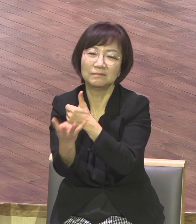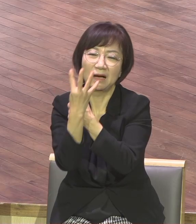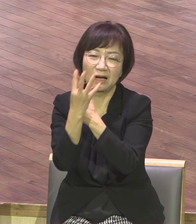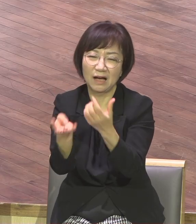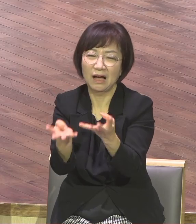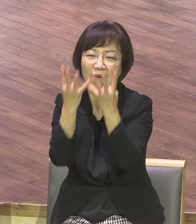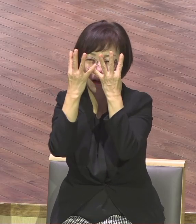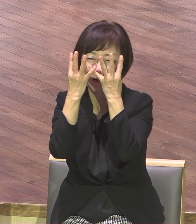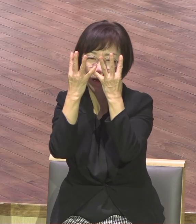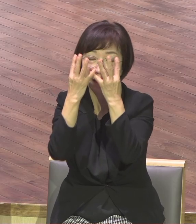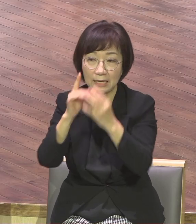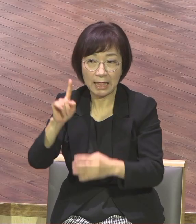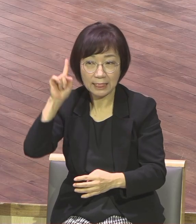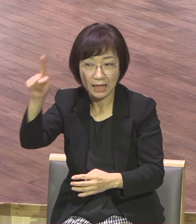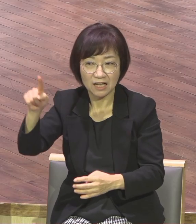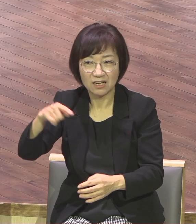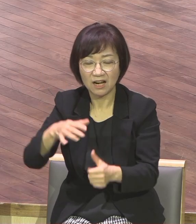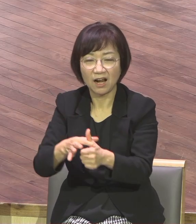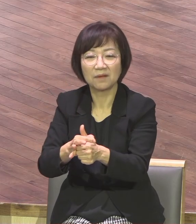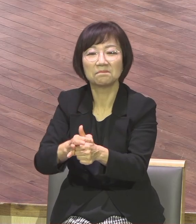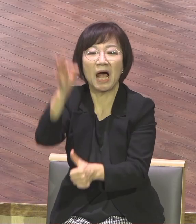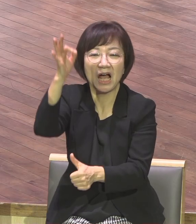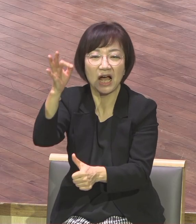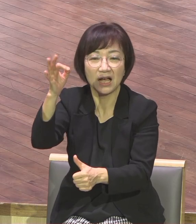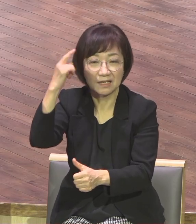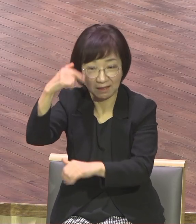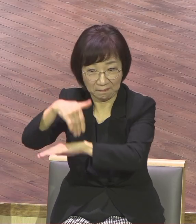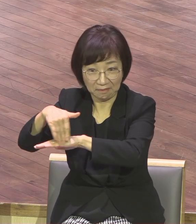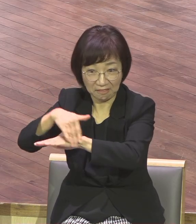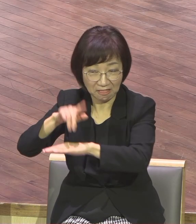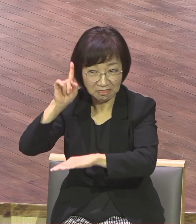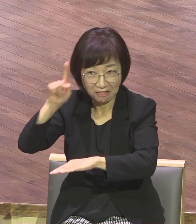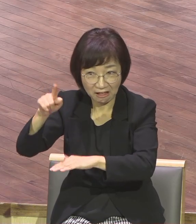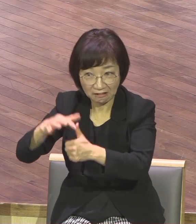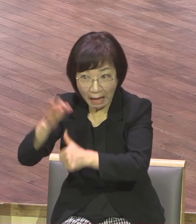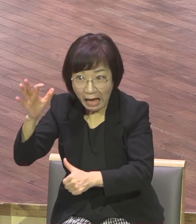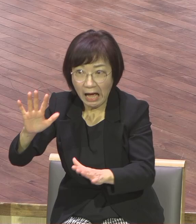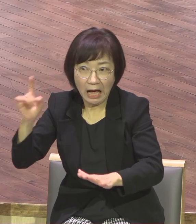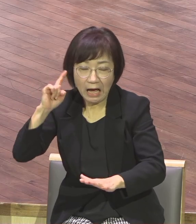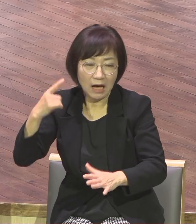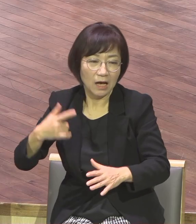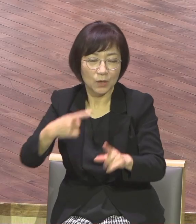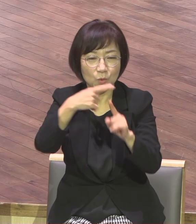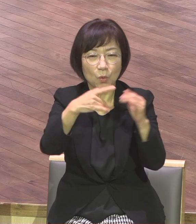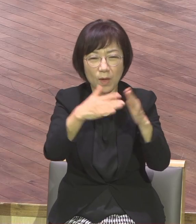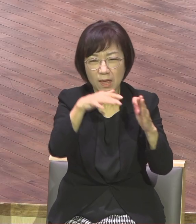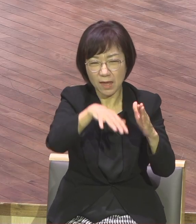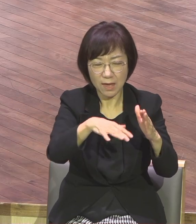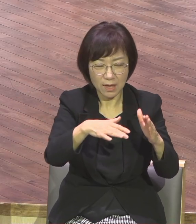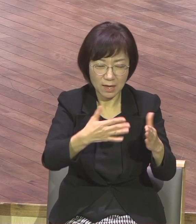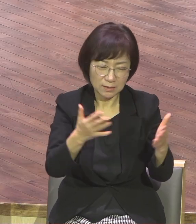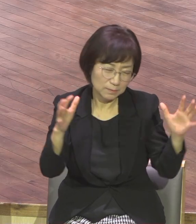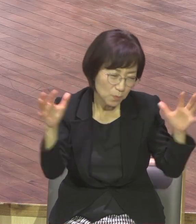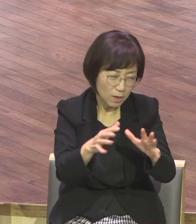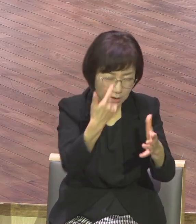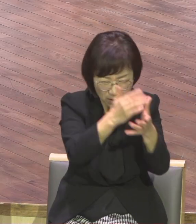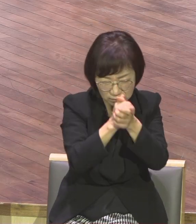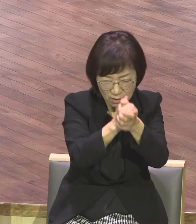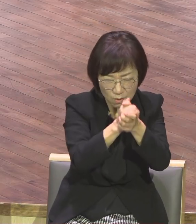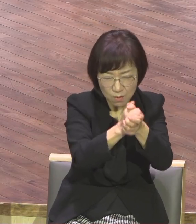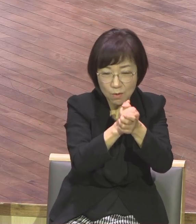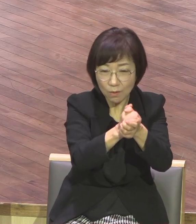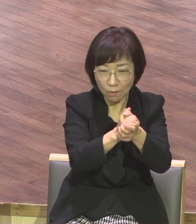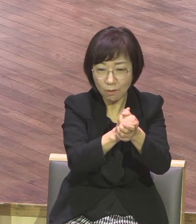내 이름은 사형당해요. 이 헤롯 왕에. 그래서 그렇게 기도합니다. 교회가 모여가지고 이 사도 베드로는 당시 제일